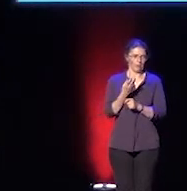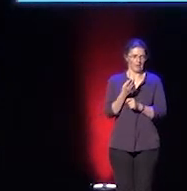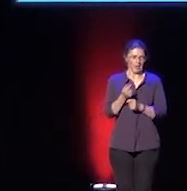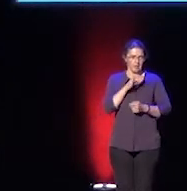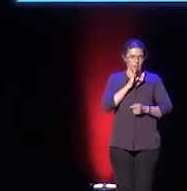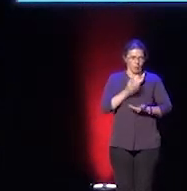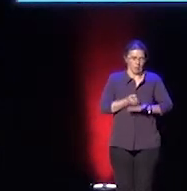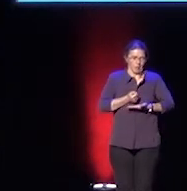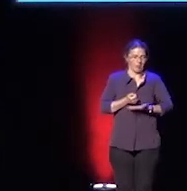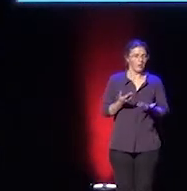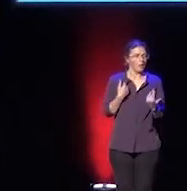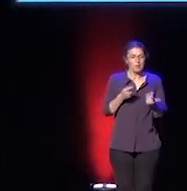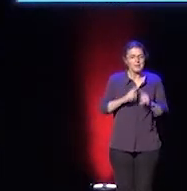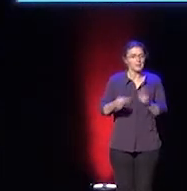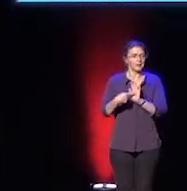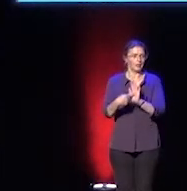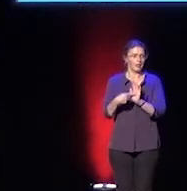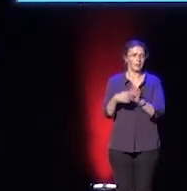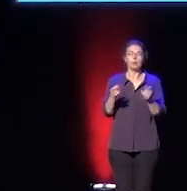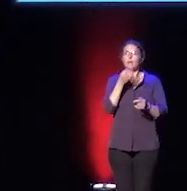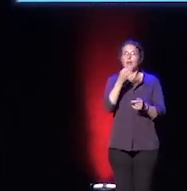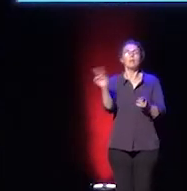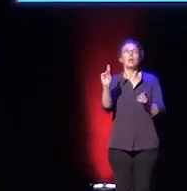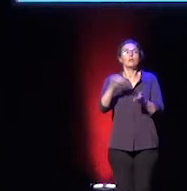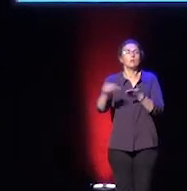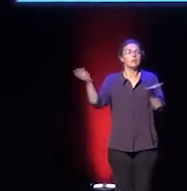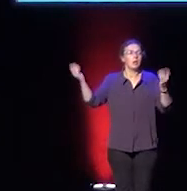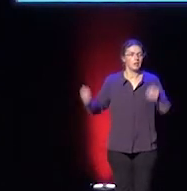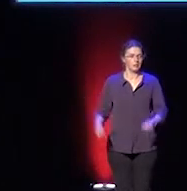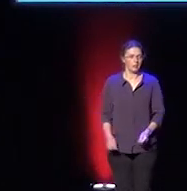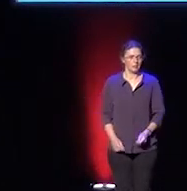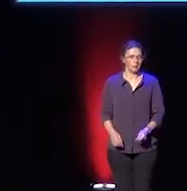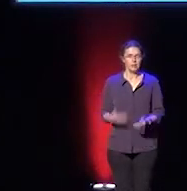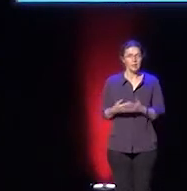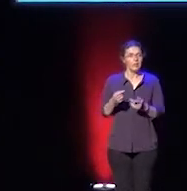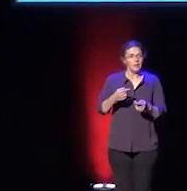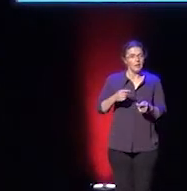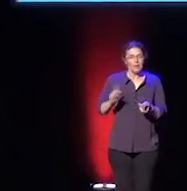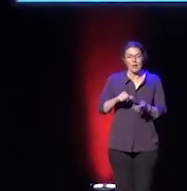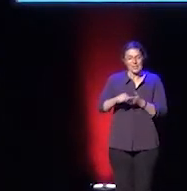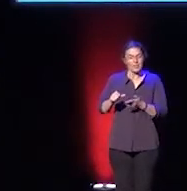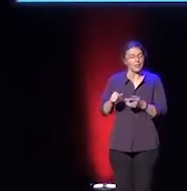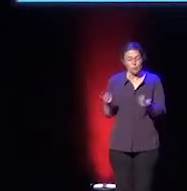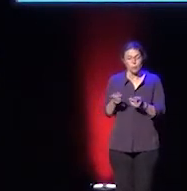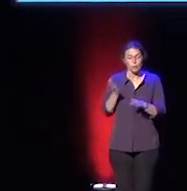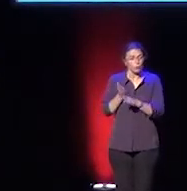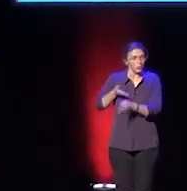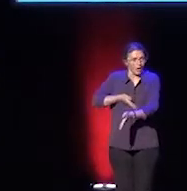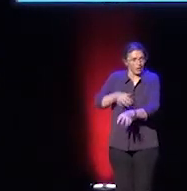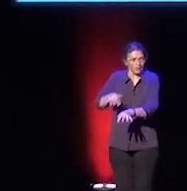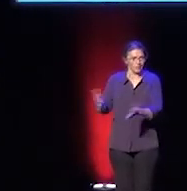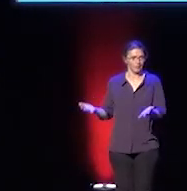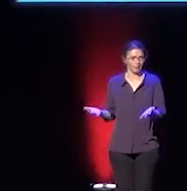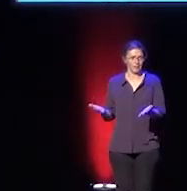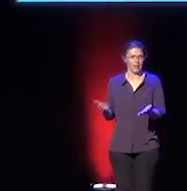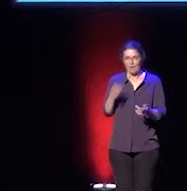dann unterschlagen. Dann kommt die Frage, und wer soll das alles bezahlen? Das bezahlen die, denen es ohnehin schlecht geht, wenn wir nichts tun.